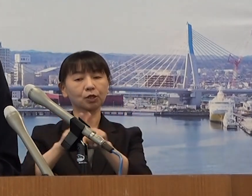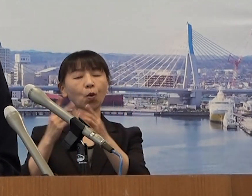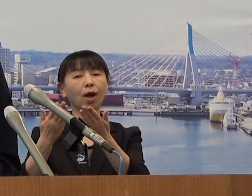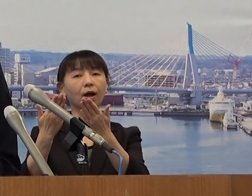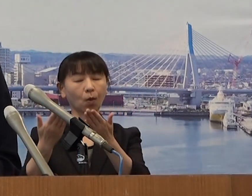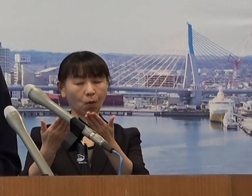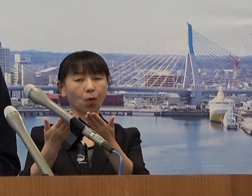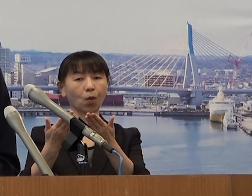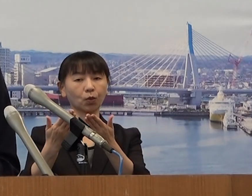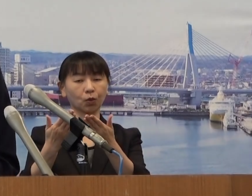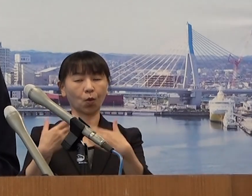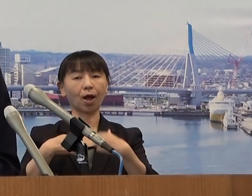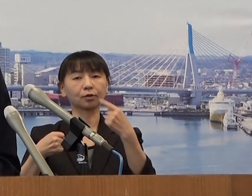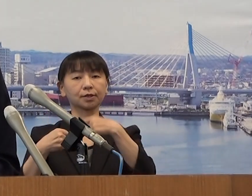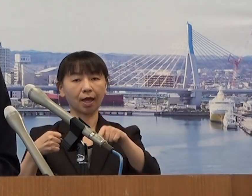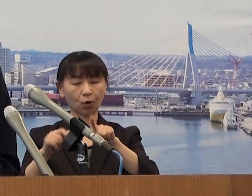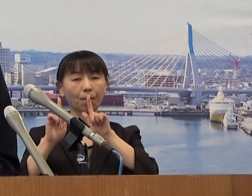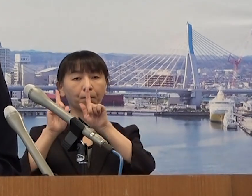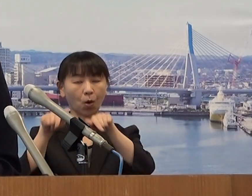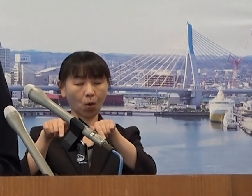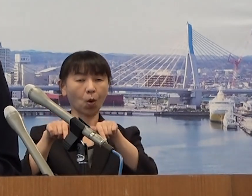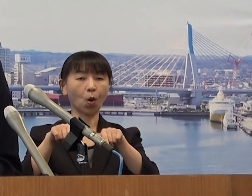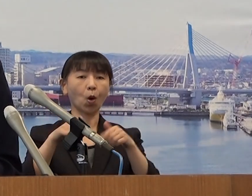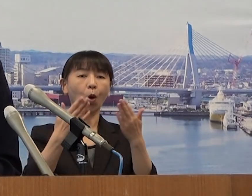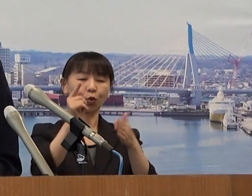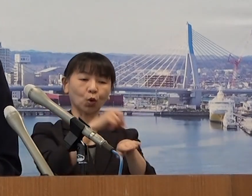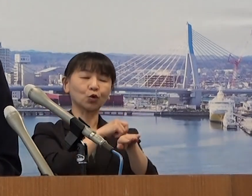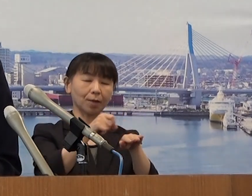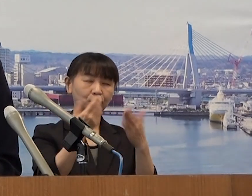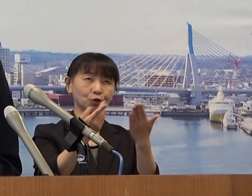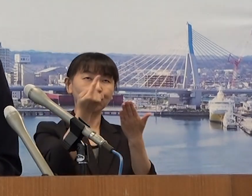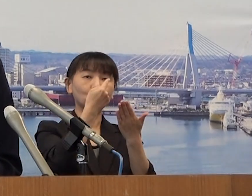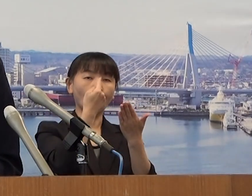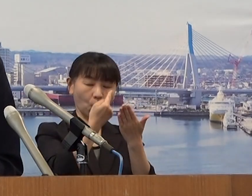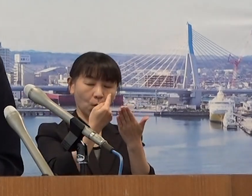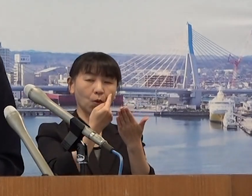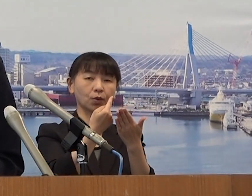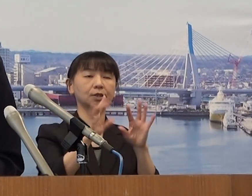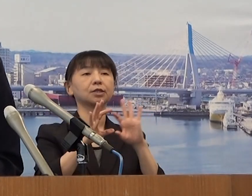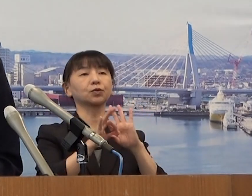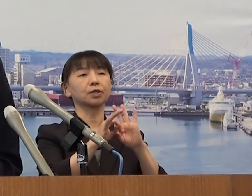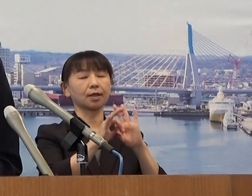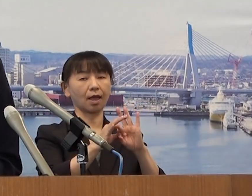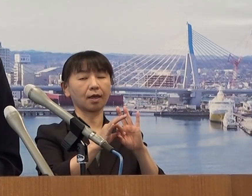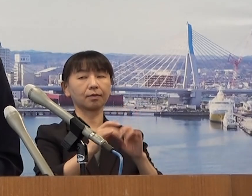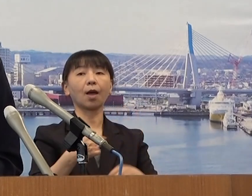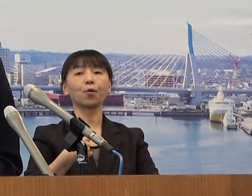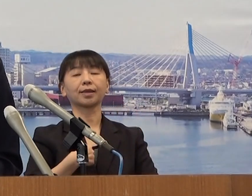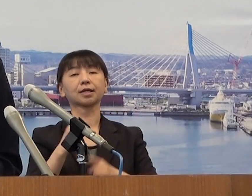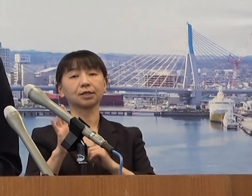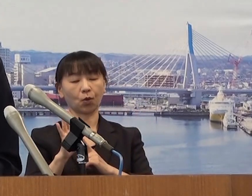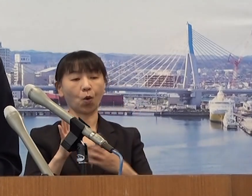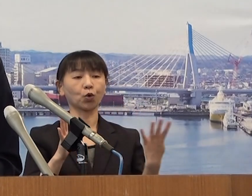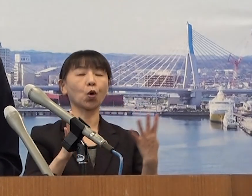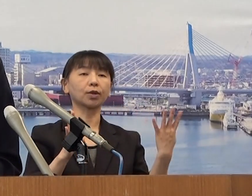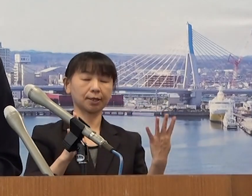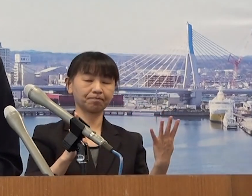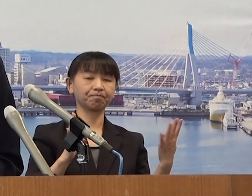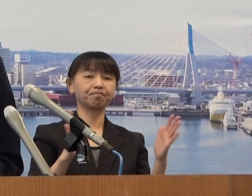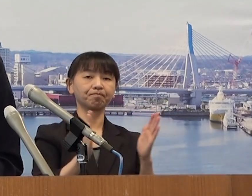発表、宗像志功特別授業の取り組みについて、私と4名のゲス